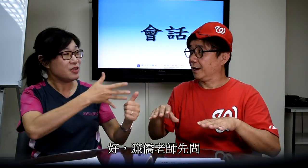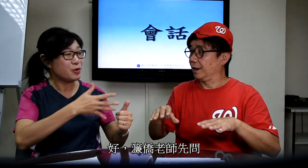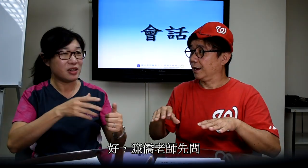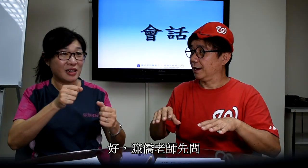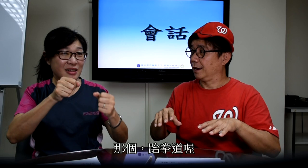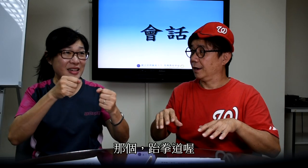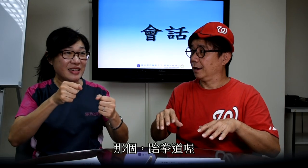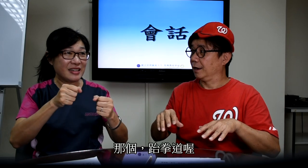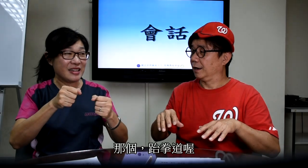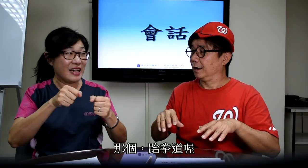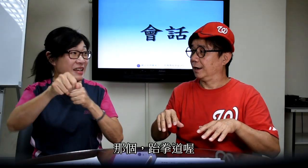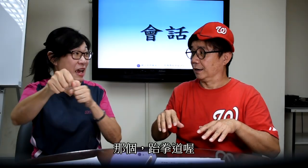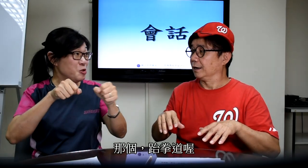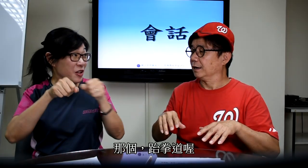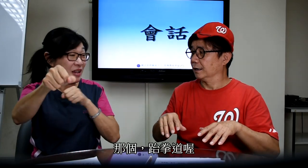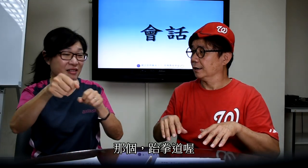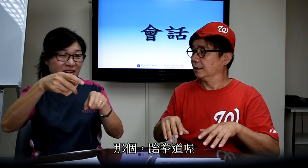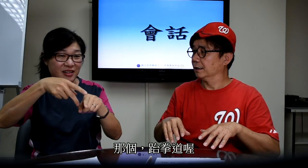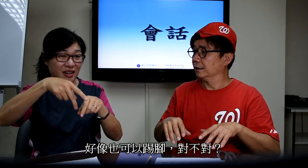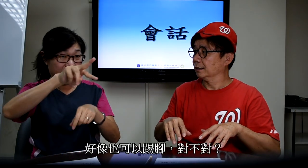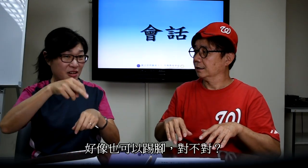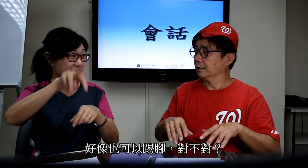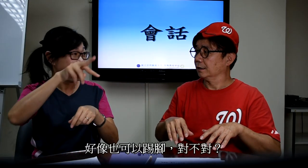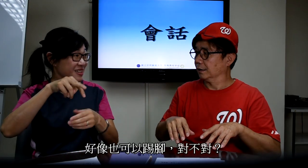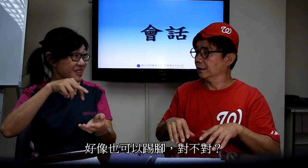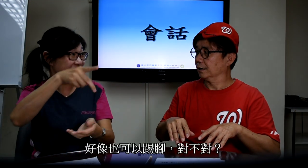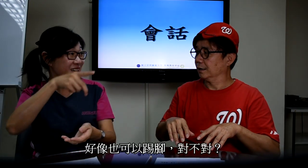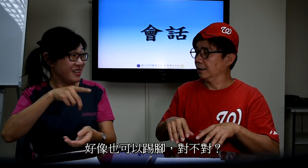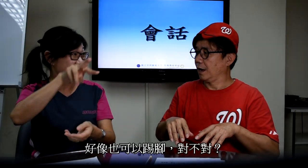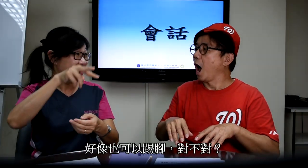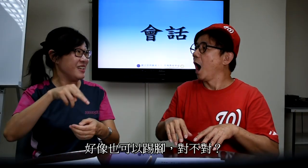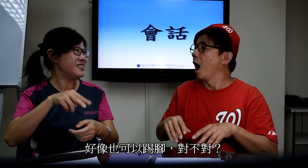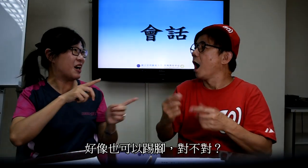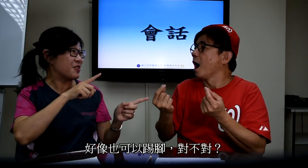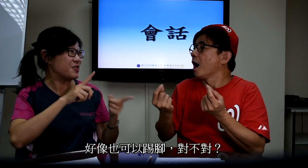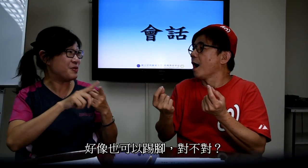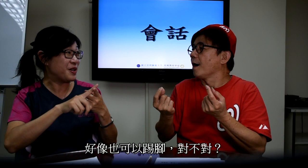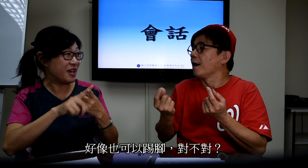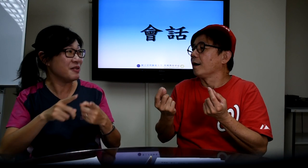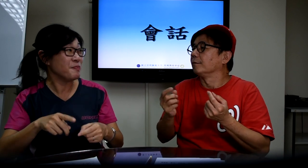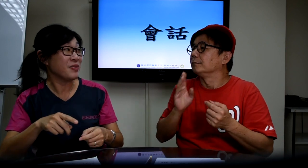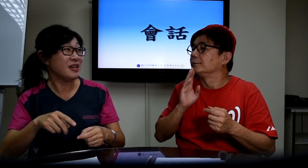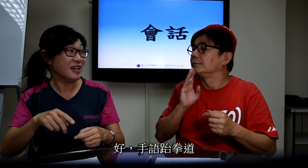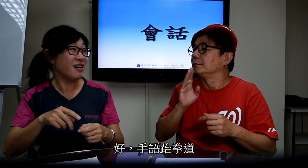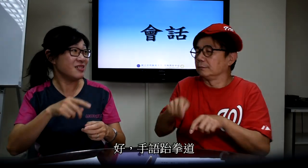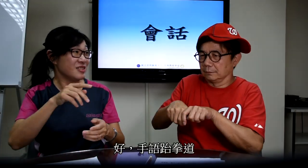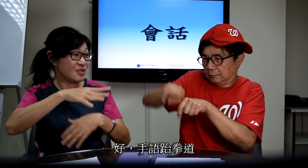问那个跆拳道哦，好像也可以踢脚，对不对？好，手